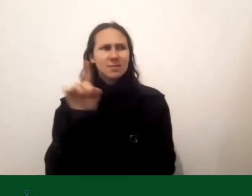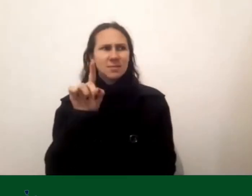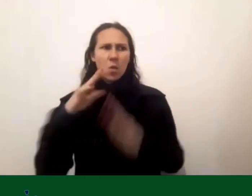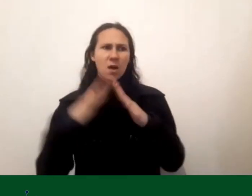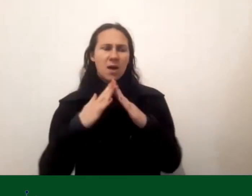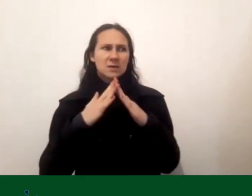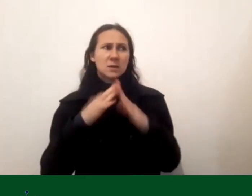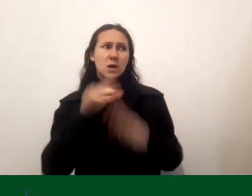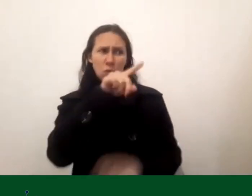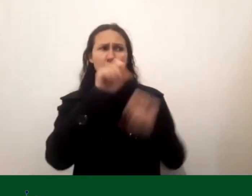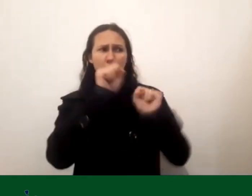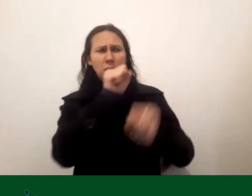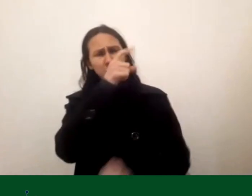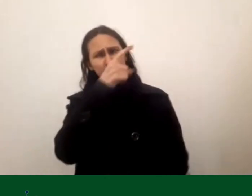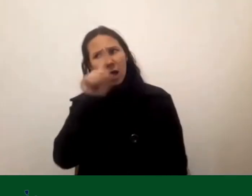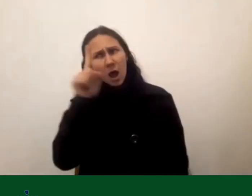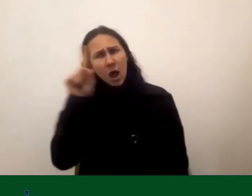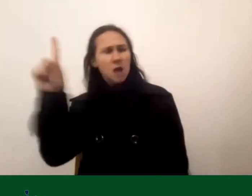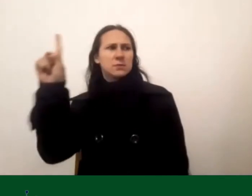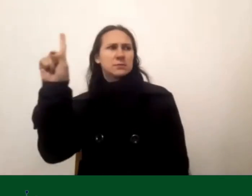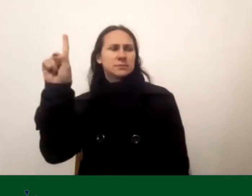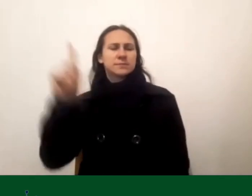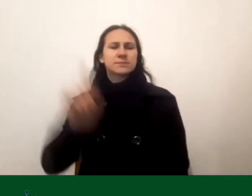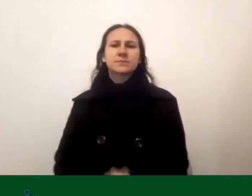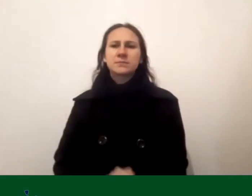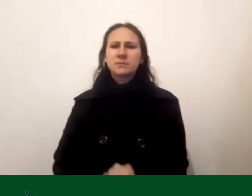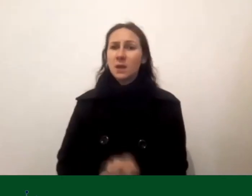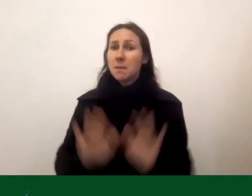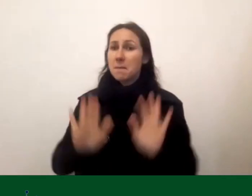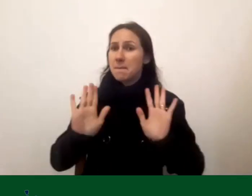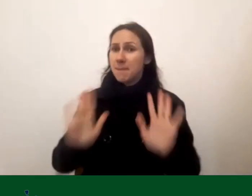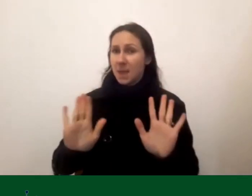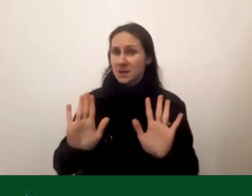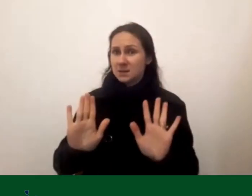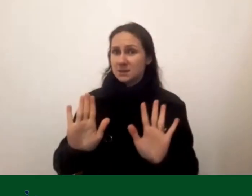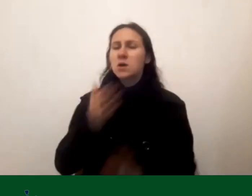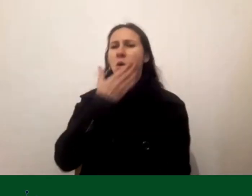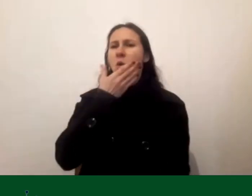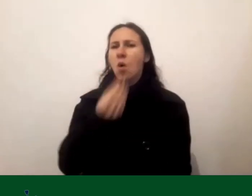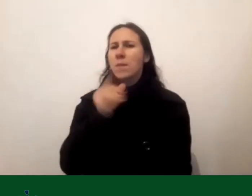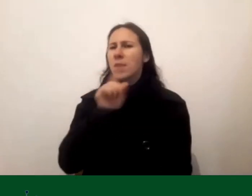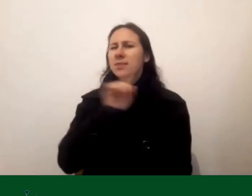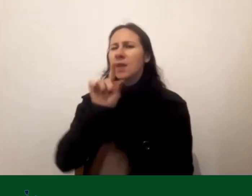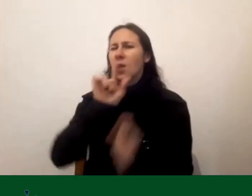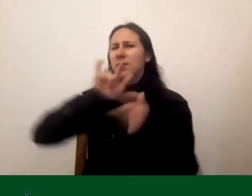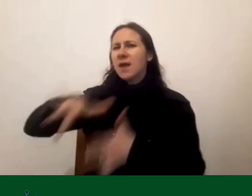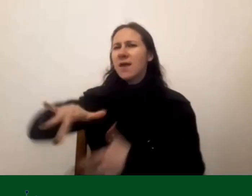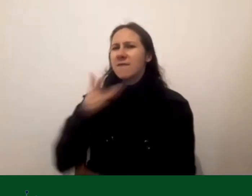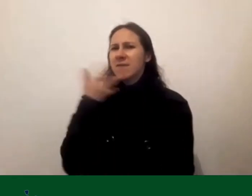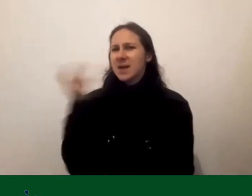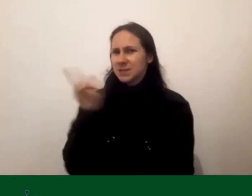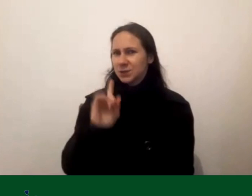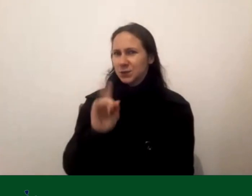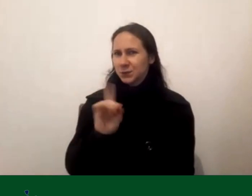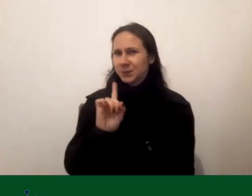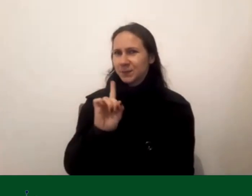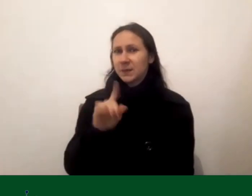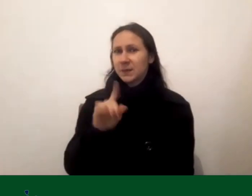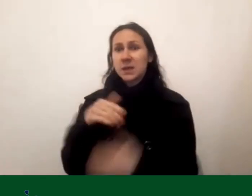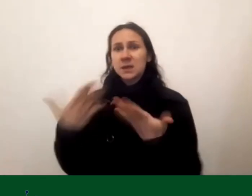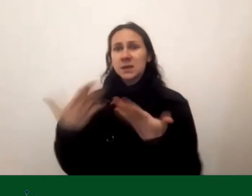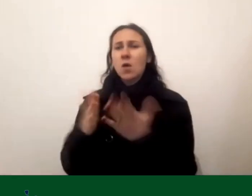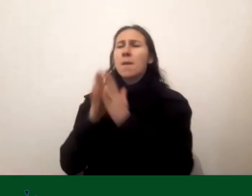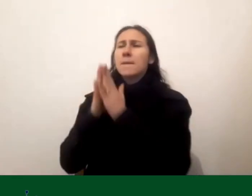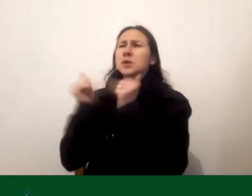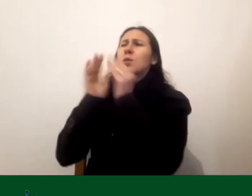seu caminho." Mas ele não desistia assim tão facilmente, não. E ele